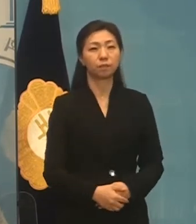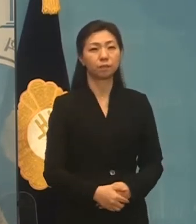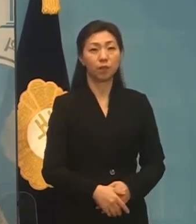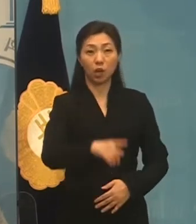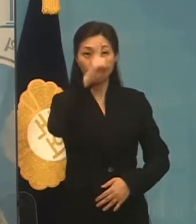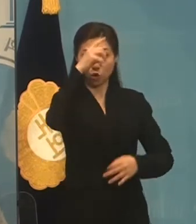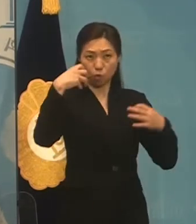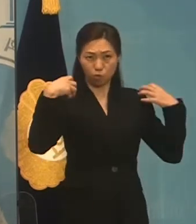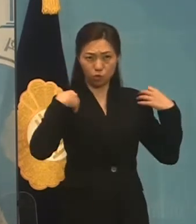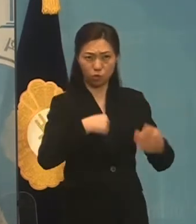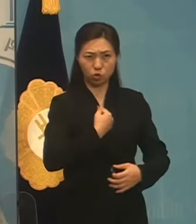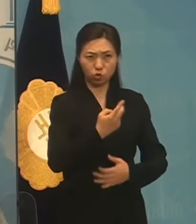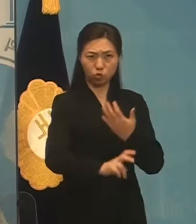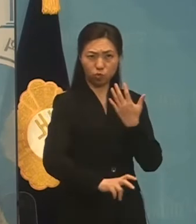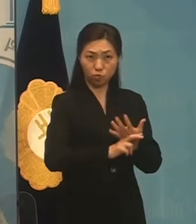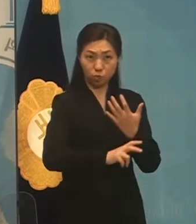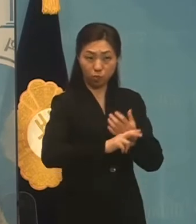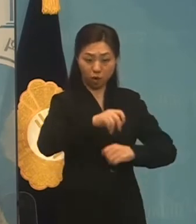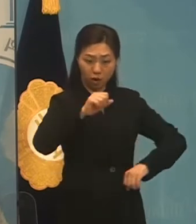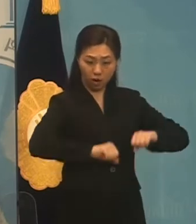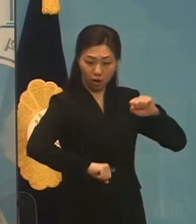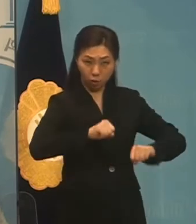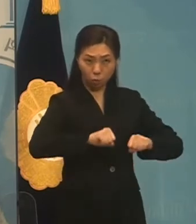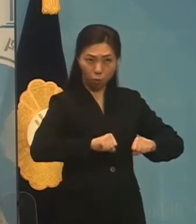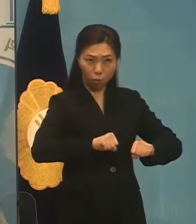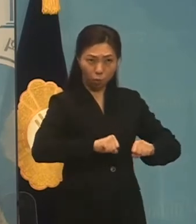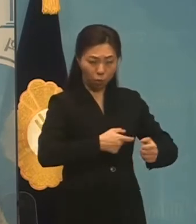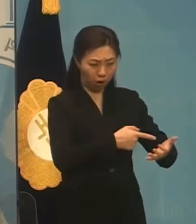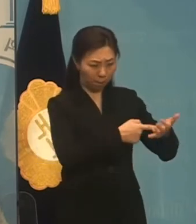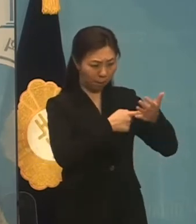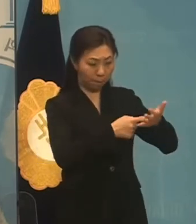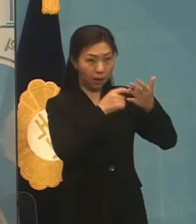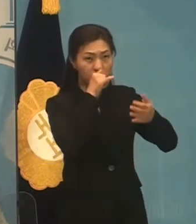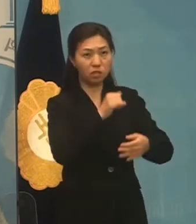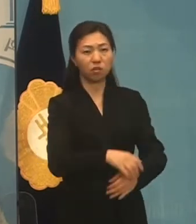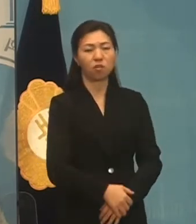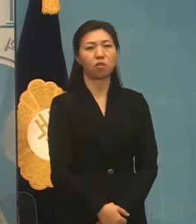정부 스스로 법을 어긴 정황이 속속 드러나고 있는 것입니다.